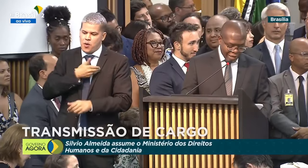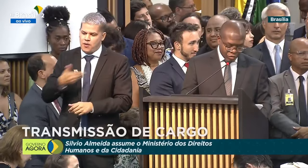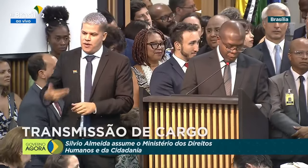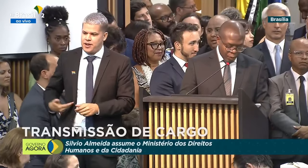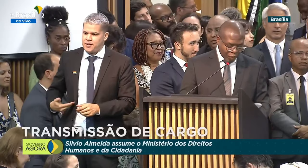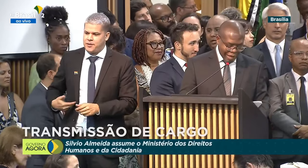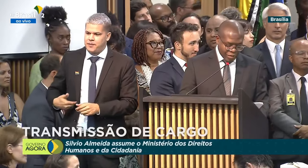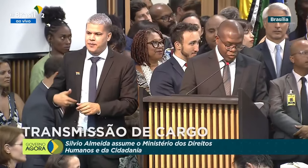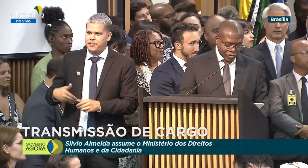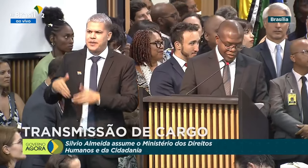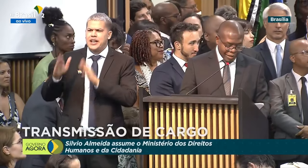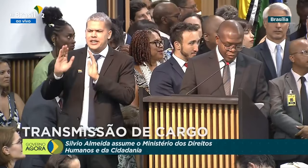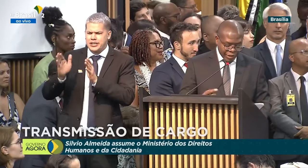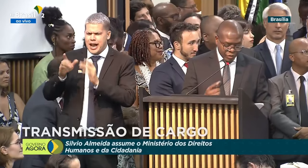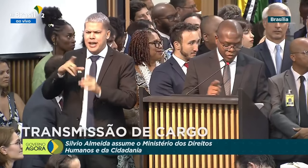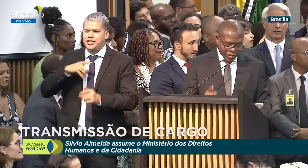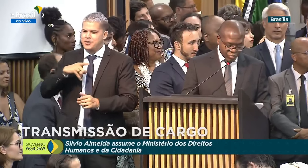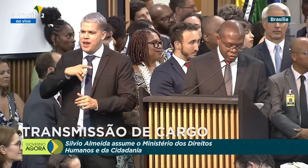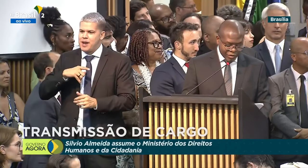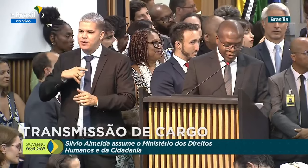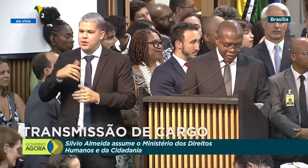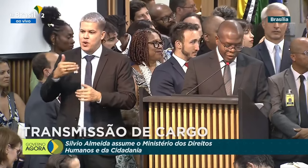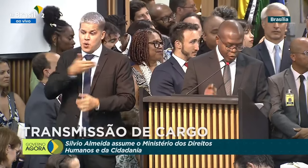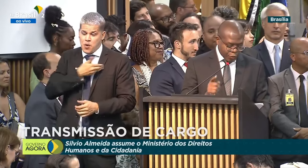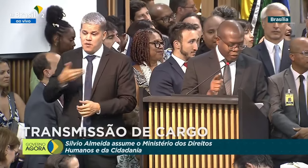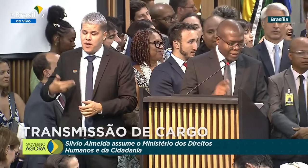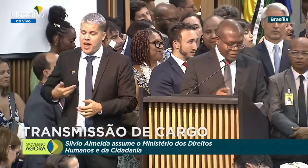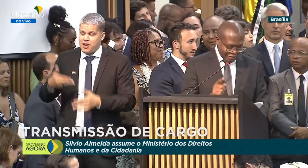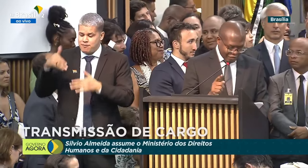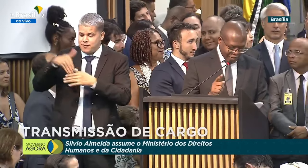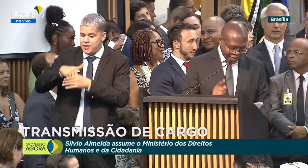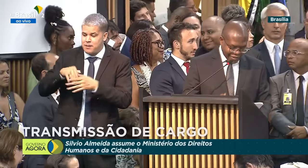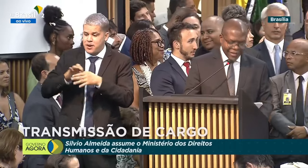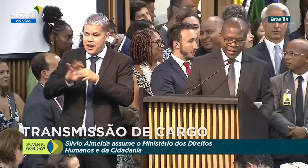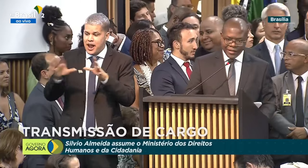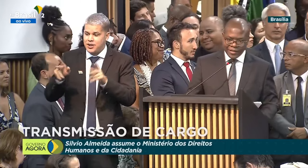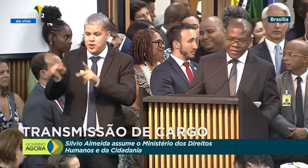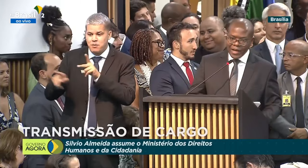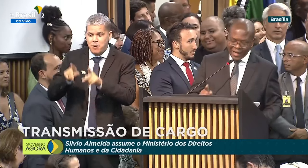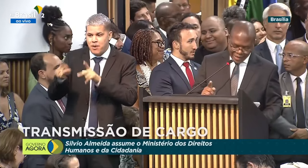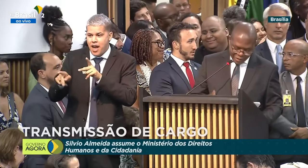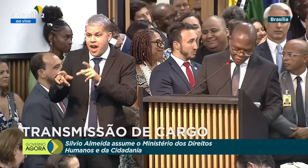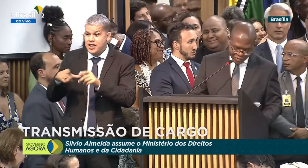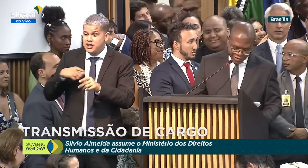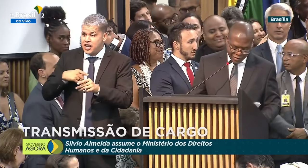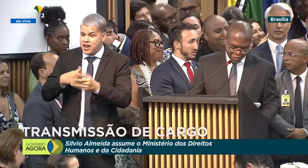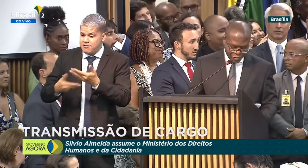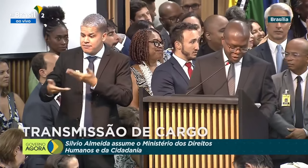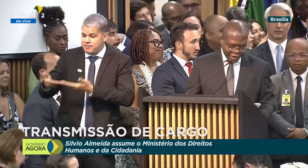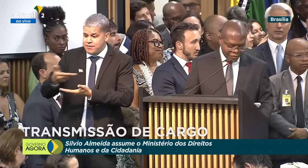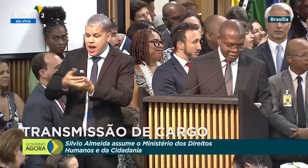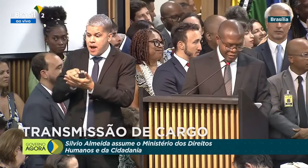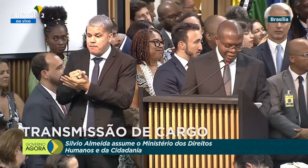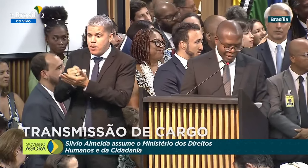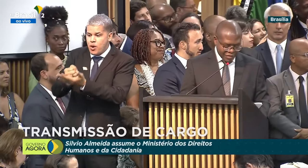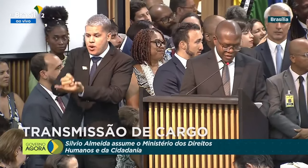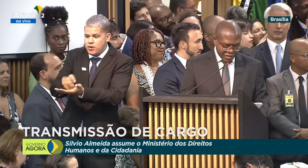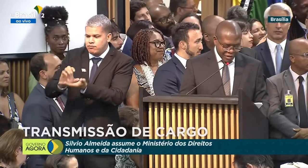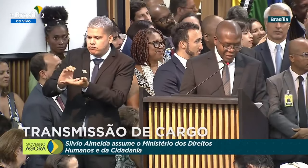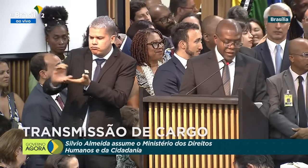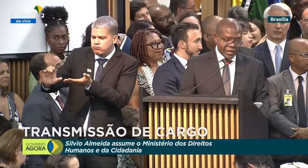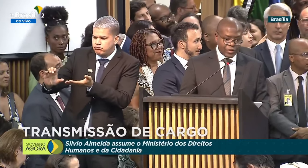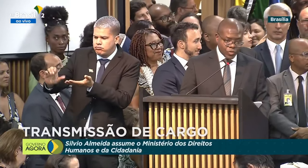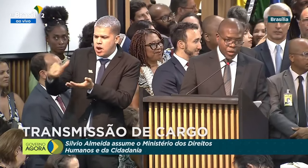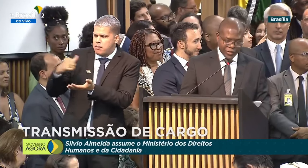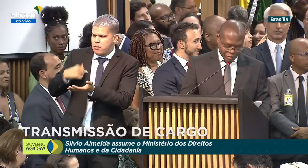governos Democráticos e populares conquistamos entre outras coisas os programas de transferência de renda a lei do ensino de história afro-brasileira